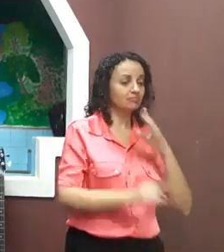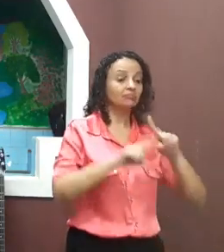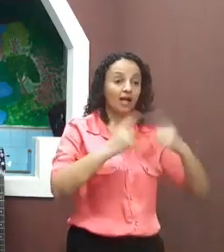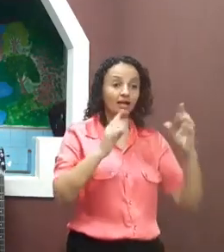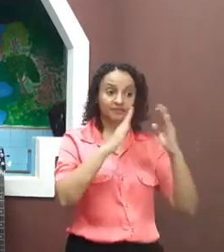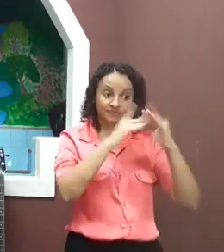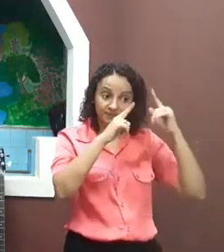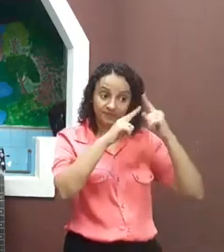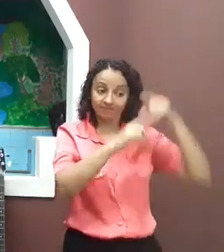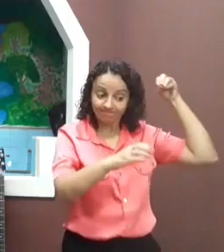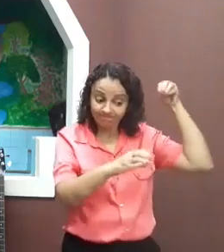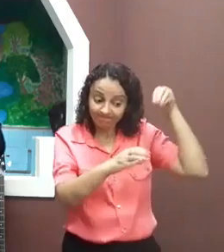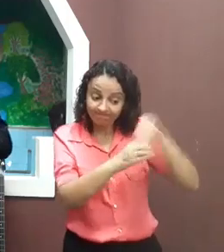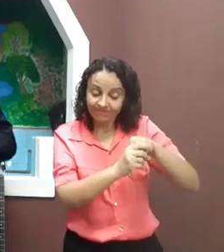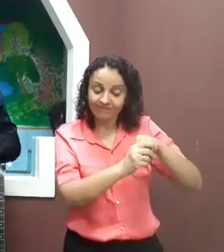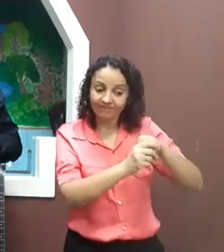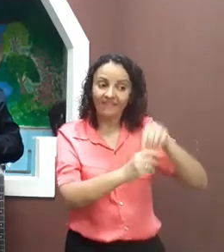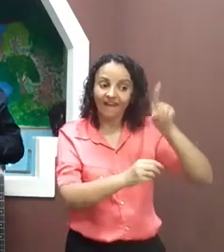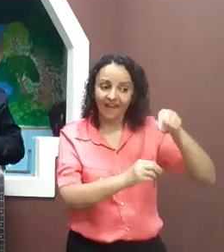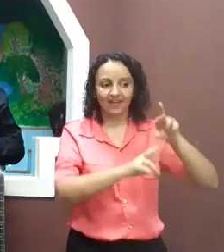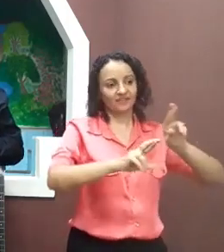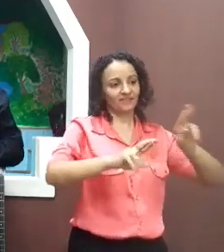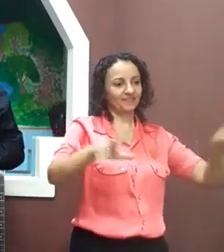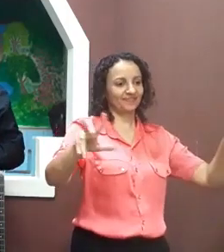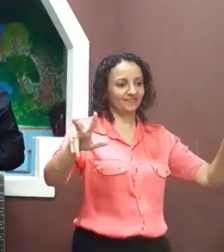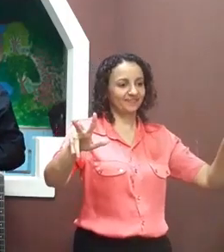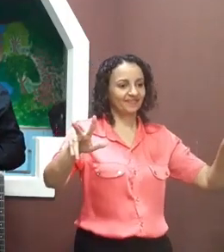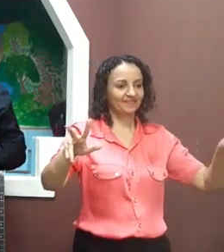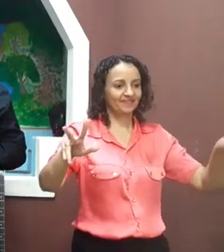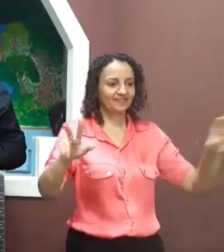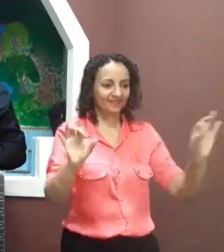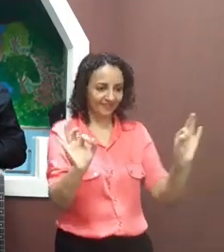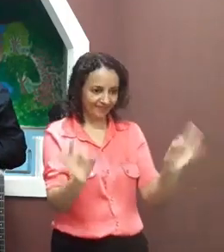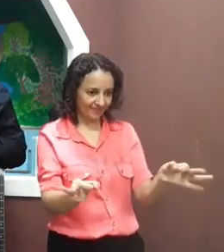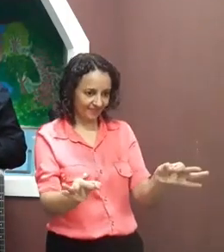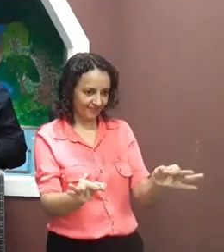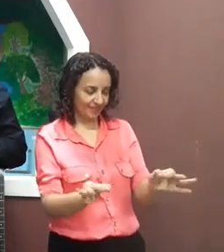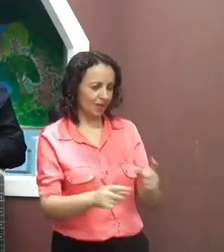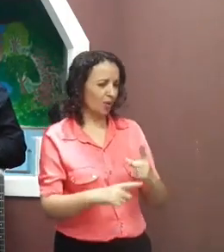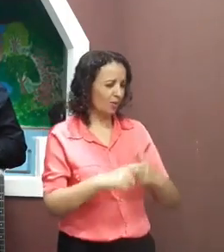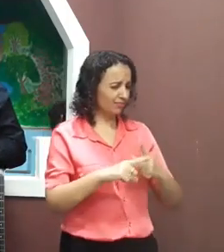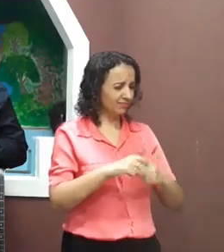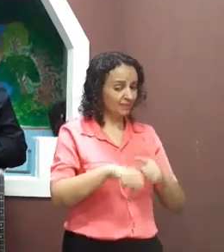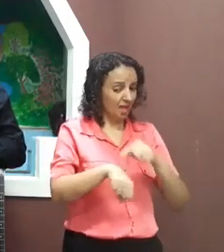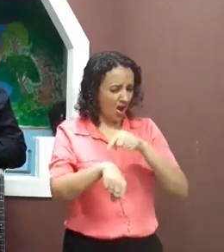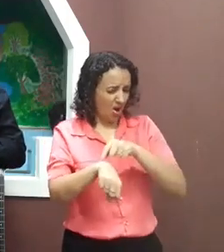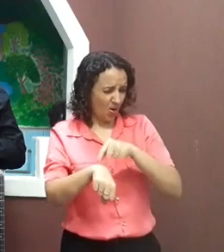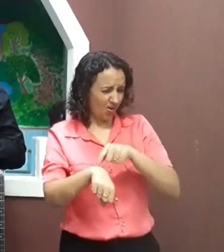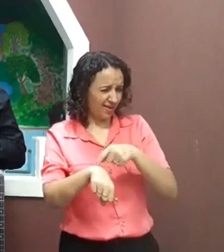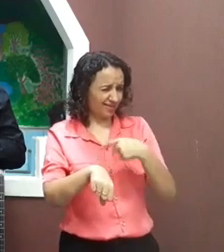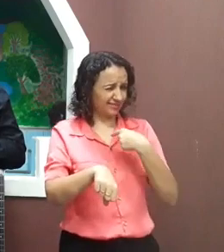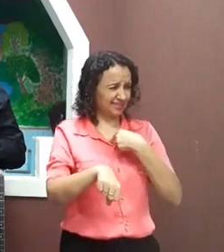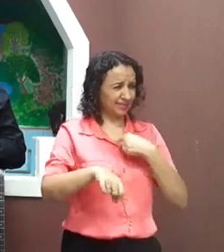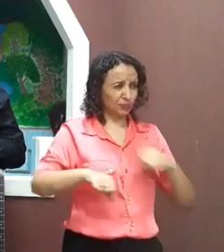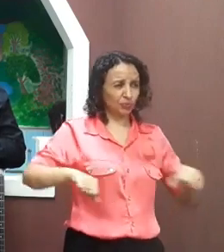diferente. Porque no dia, meu irmão, que eu estou passando por luta,